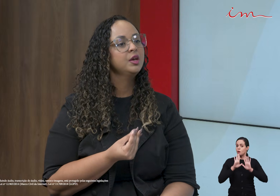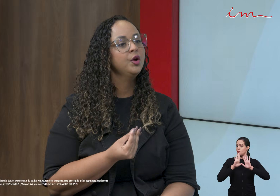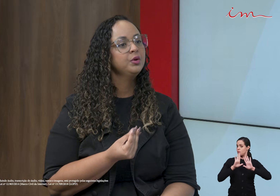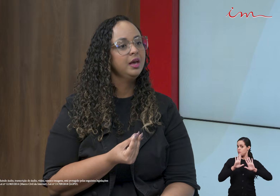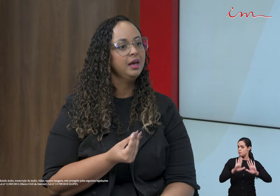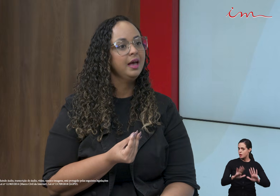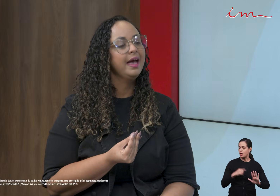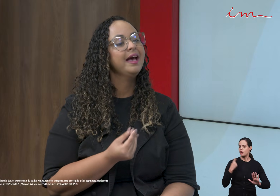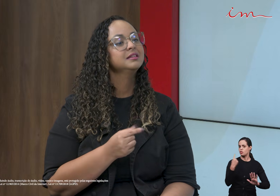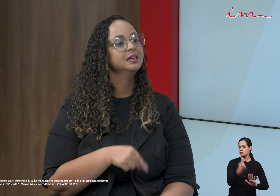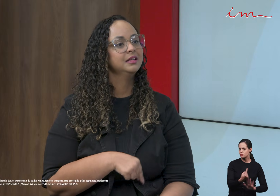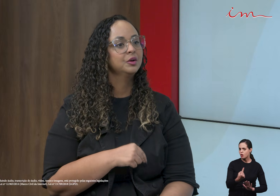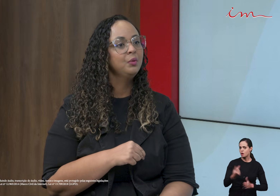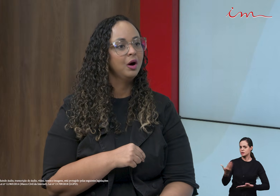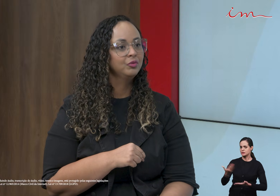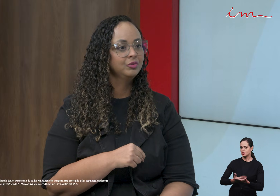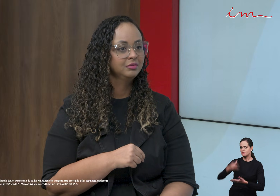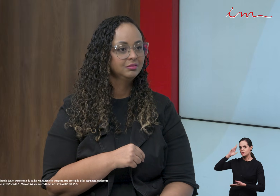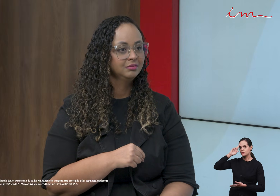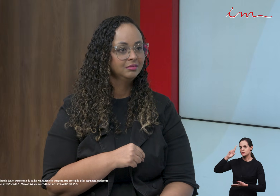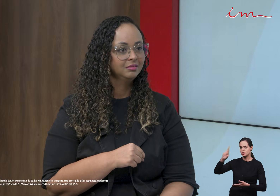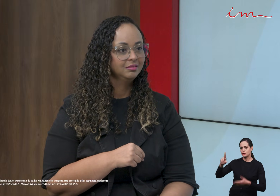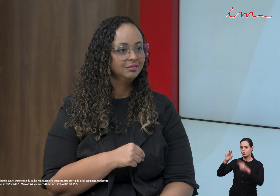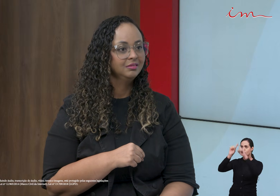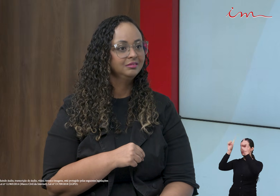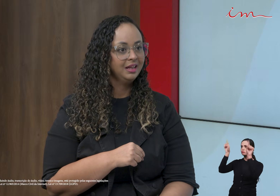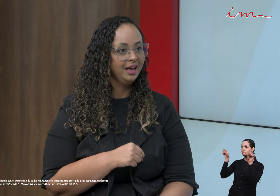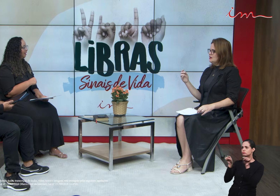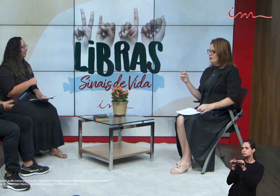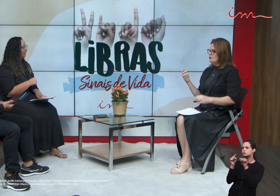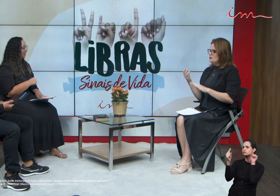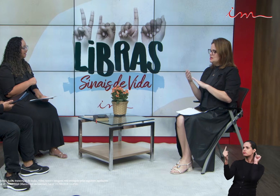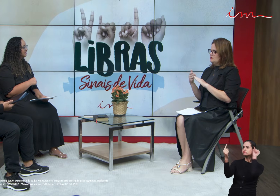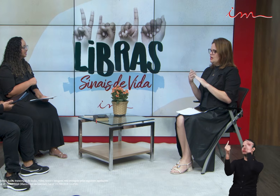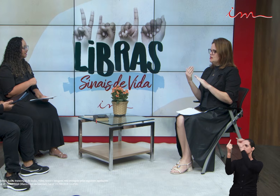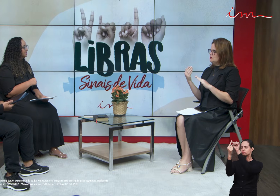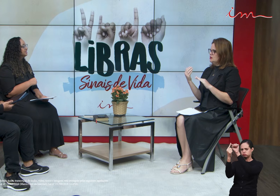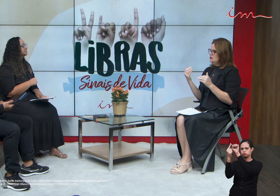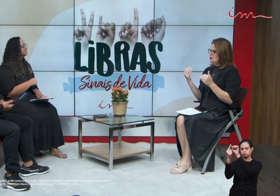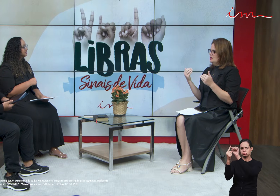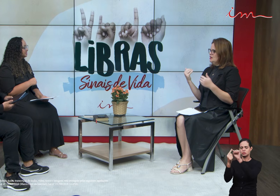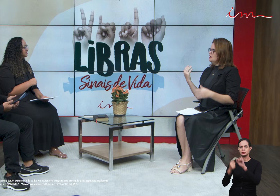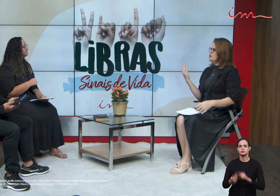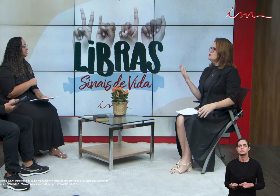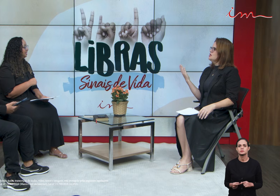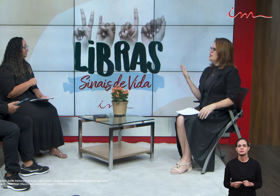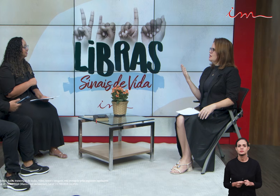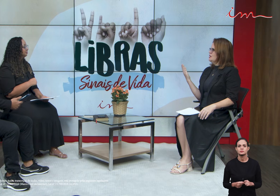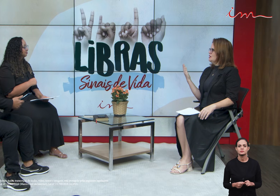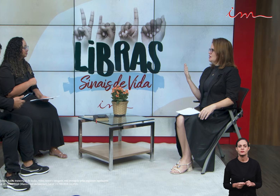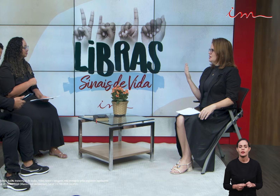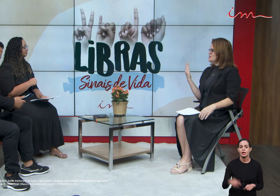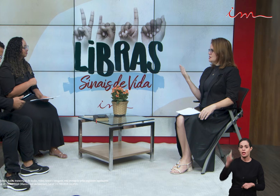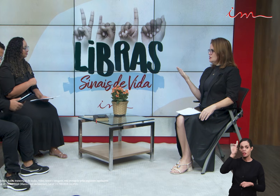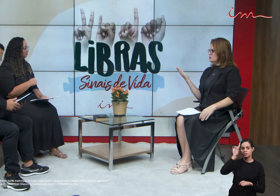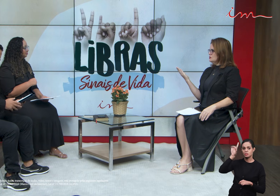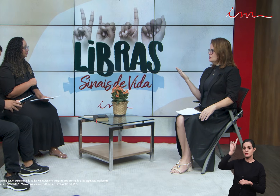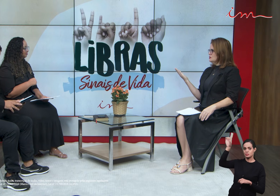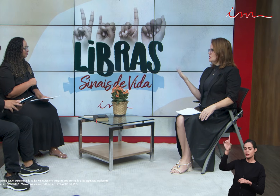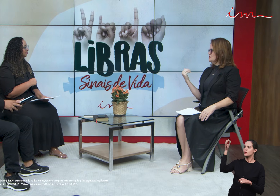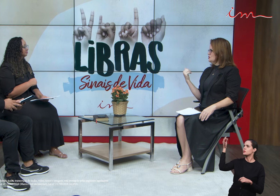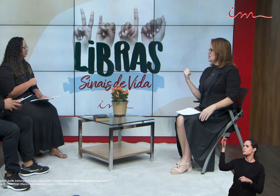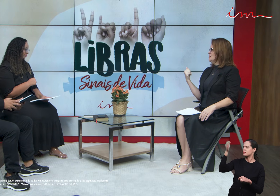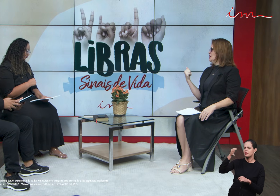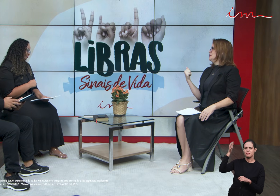servir ao Senhor é o quê? É acertar o alvo. Exatamente, mostrar Né? até uma separação que Deus Sim. é